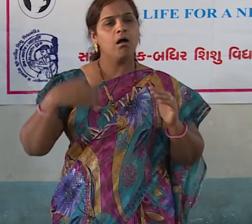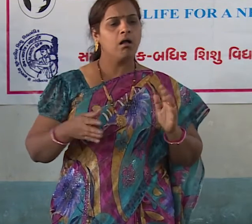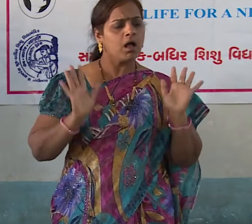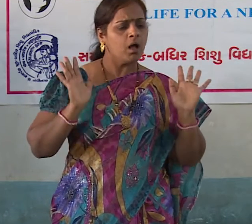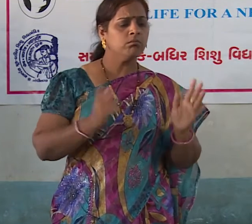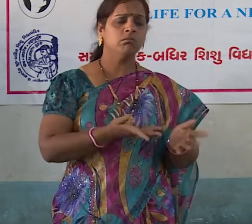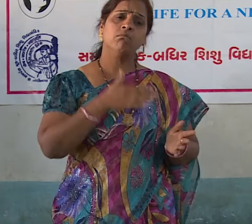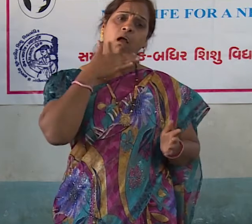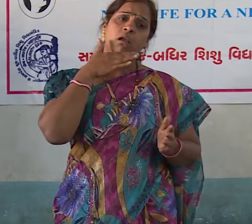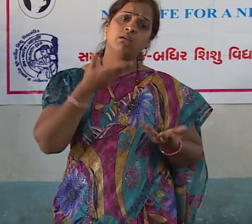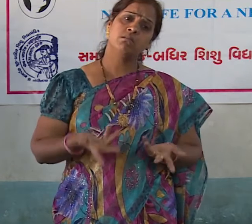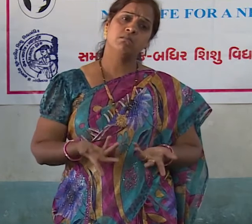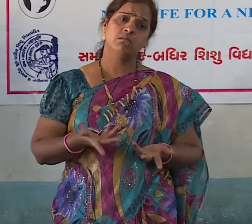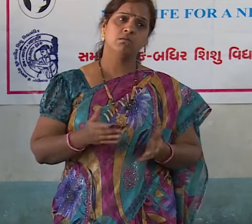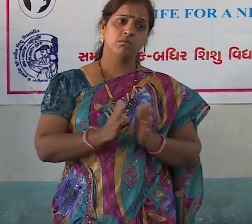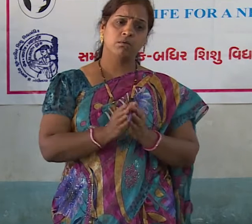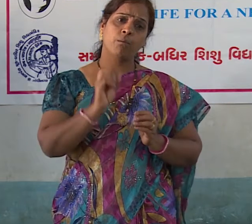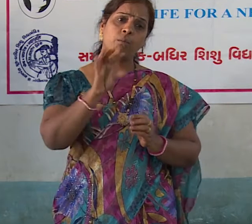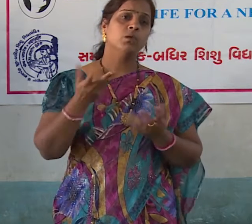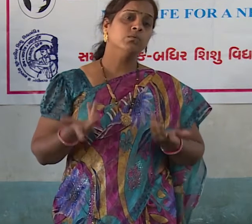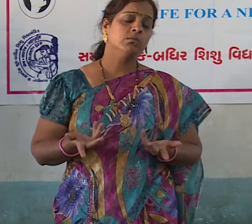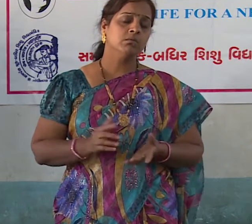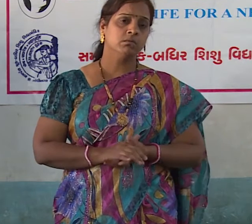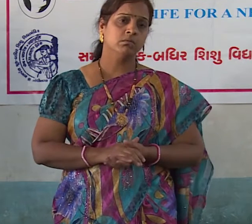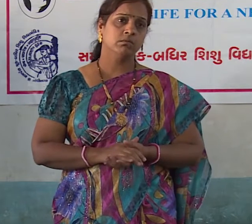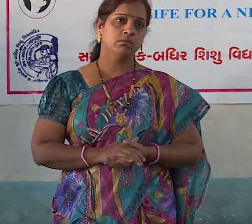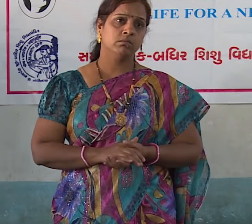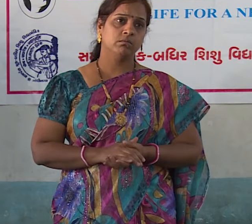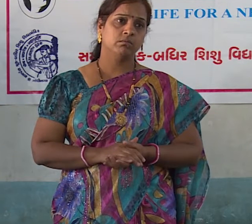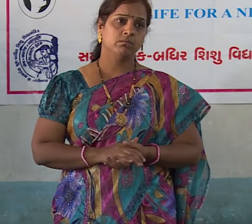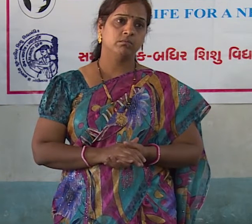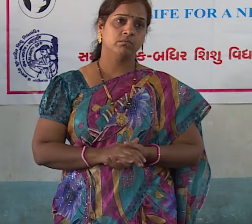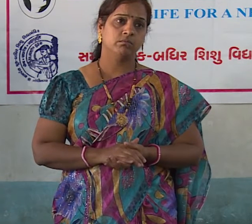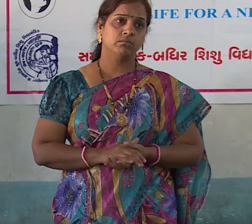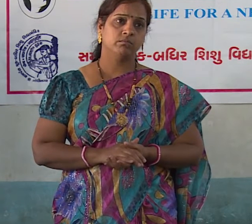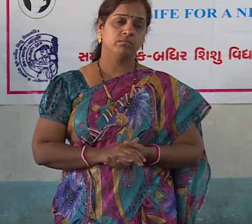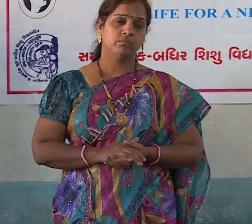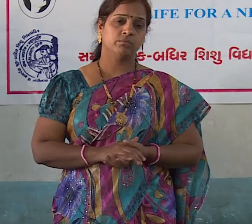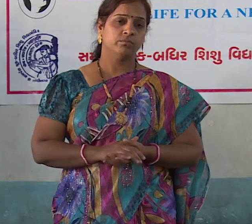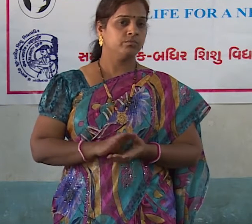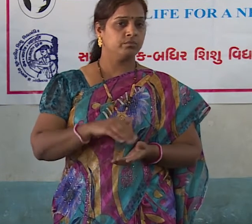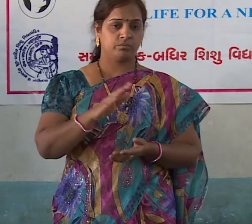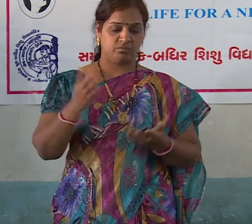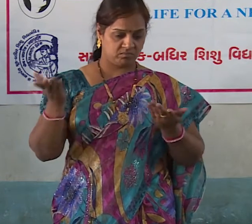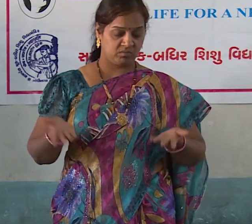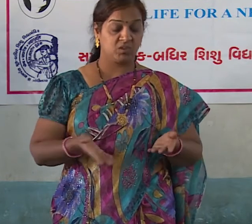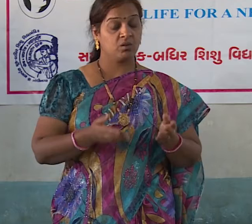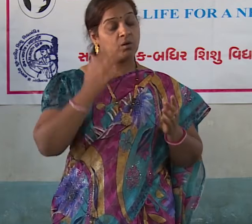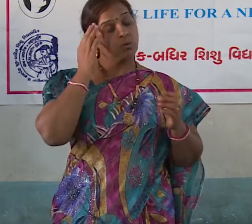को ये फाइल देने के लिए कहा था, वो व्यक्ति आज आएगा, उसको तो ये फाइल देनी